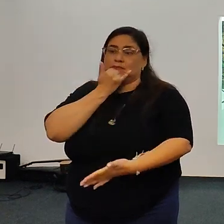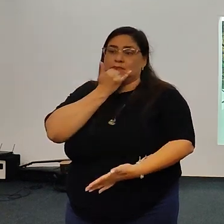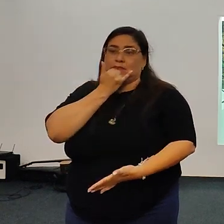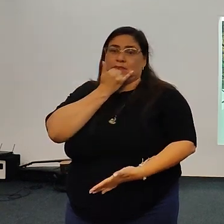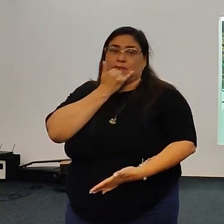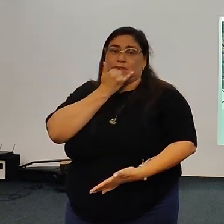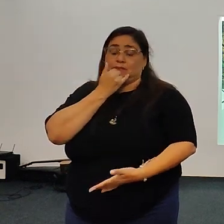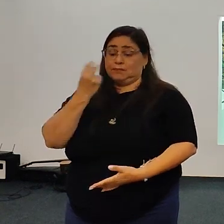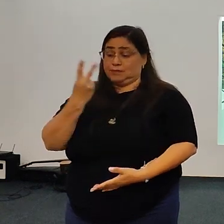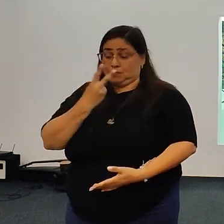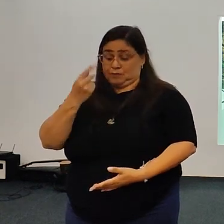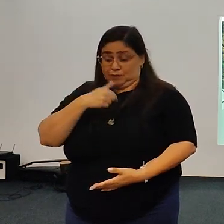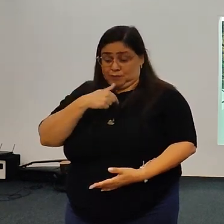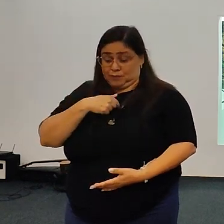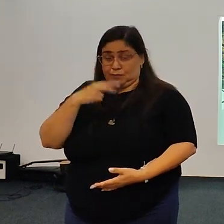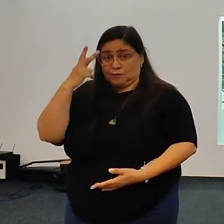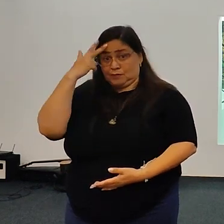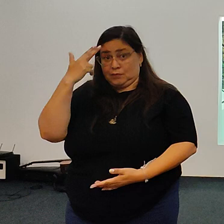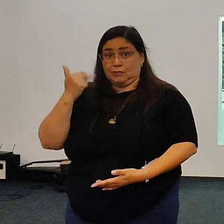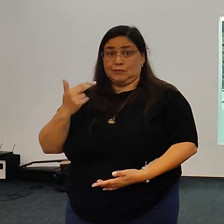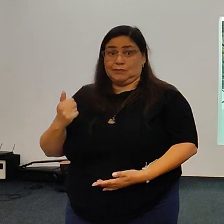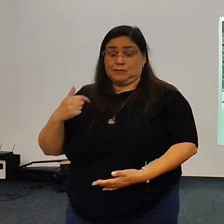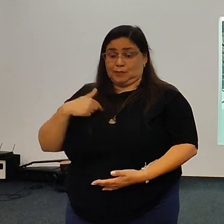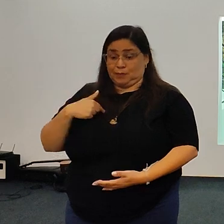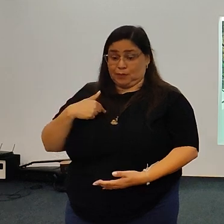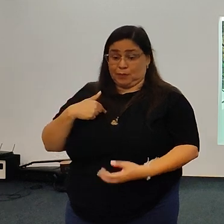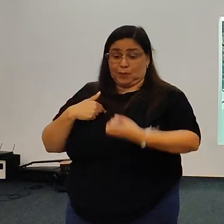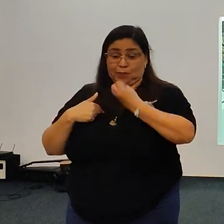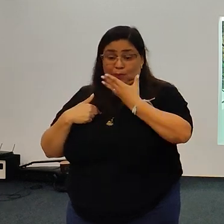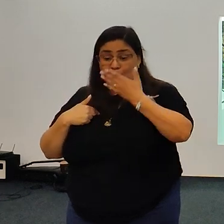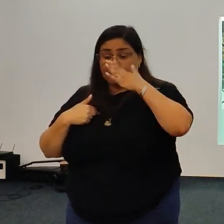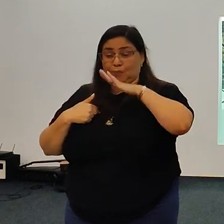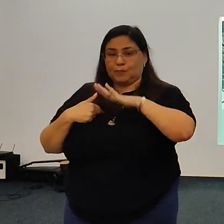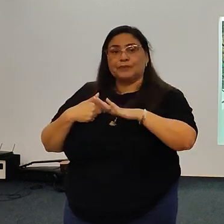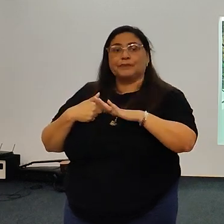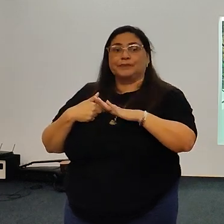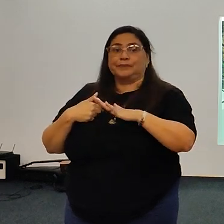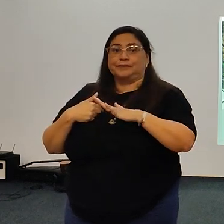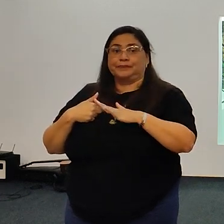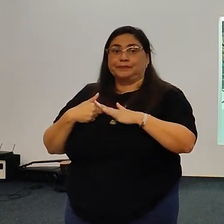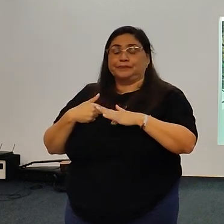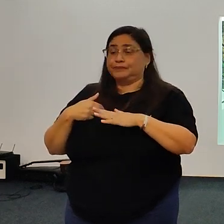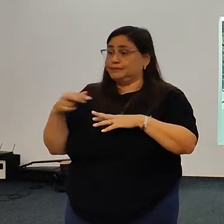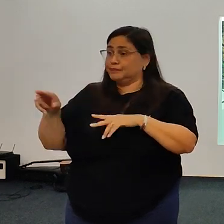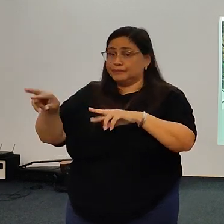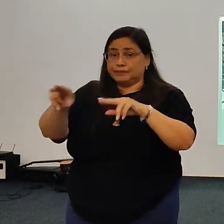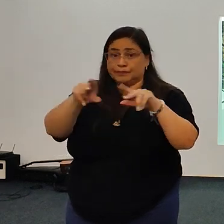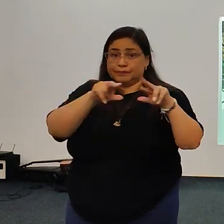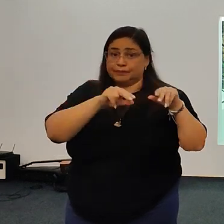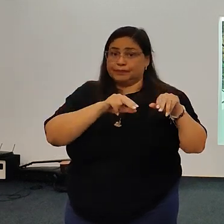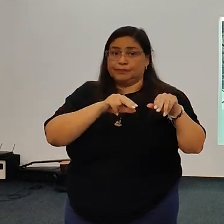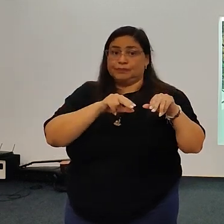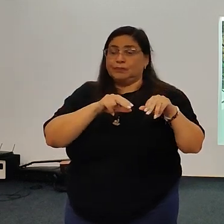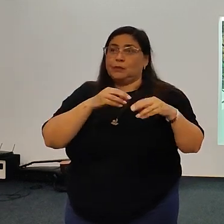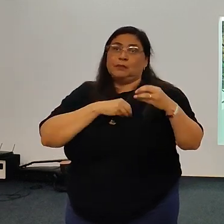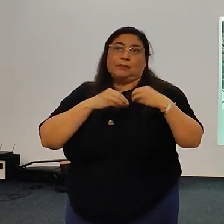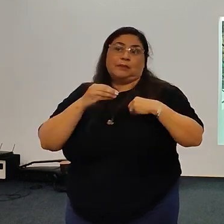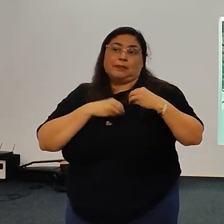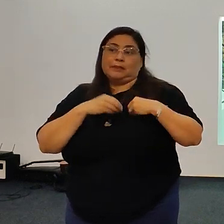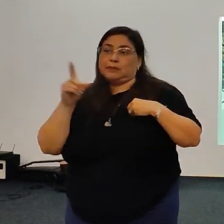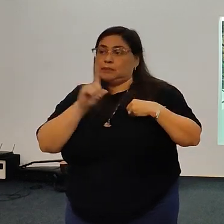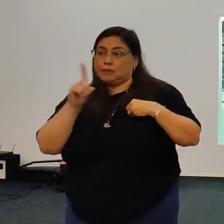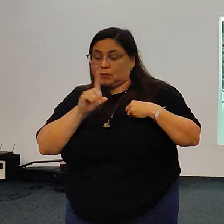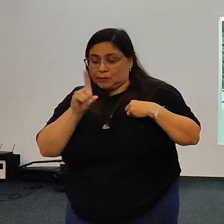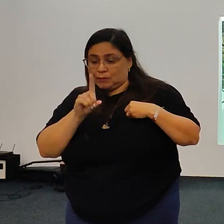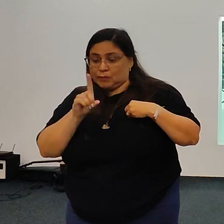Porque existiam duas naturezas dentro dele e dentro de nós também. A questão não é se nós vamos pecar ou não